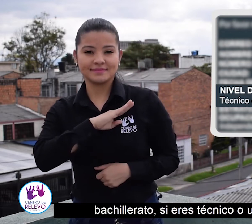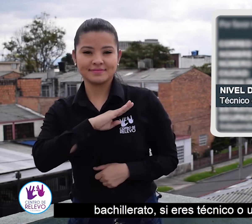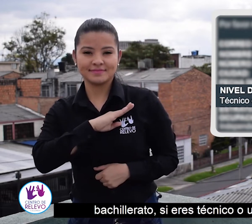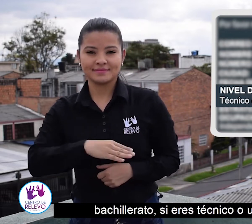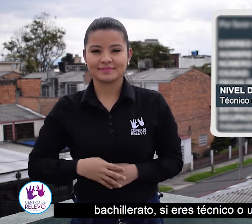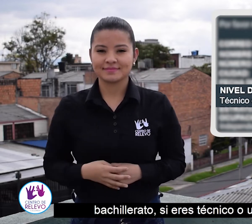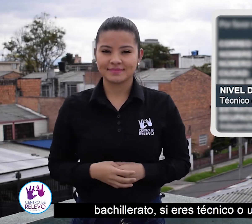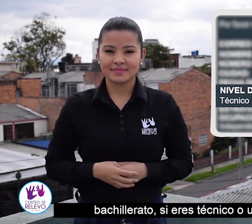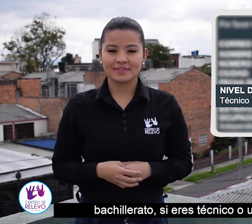bachillerato,